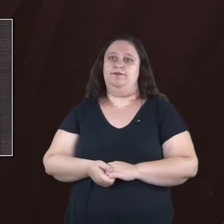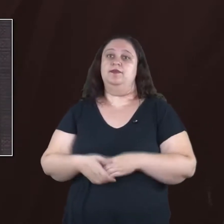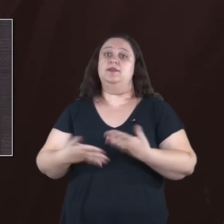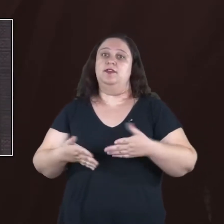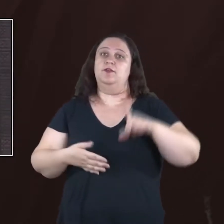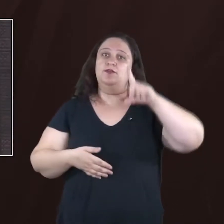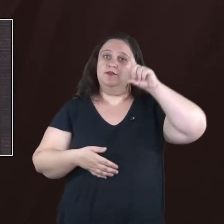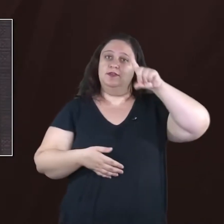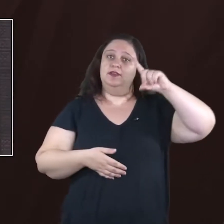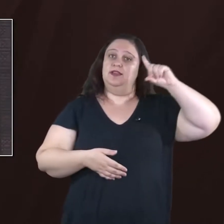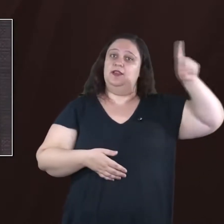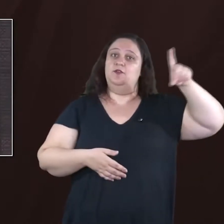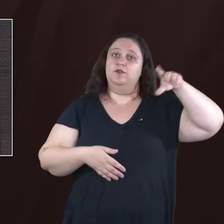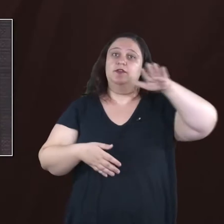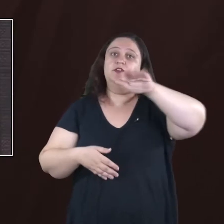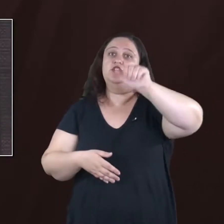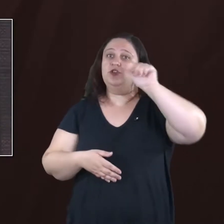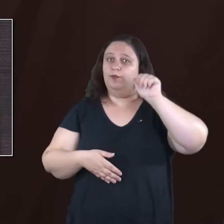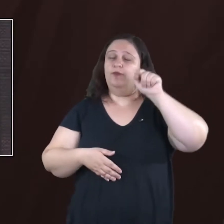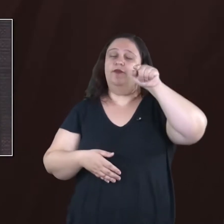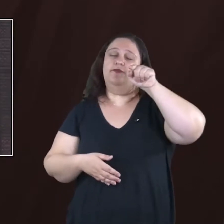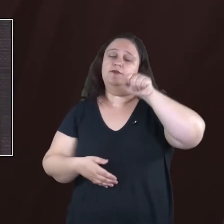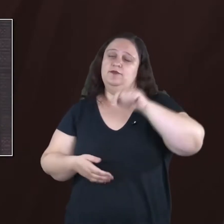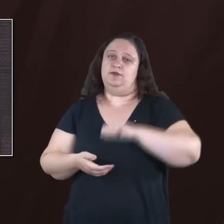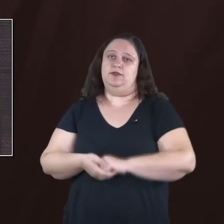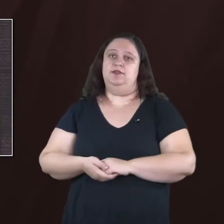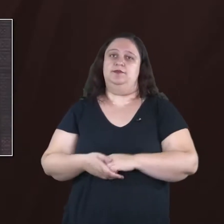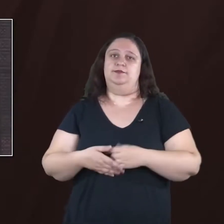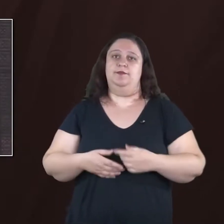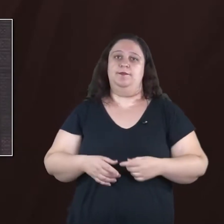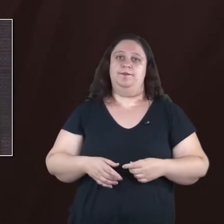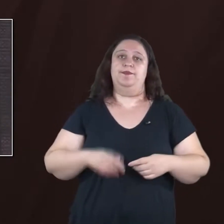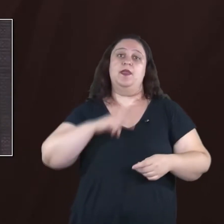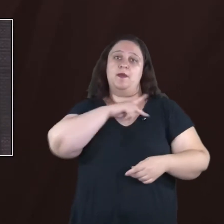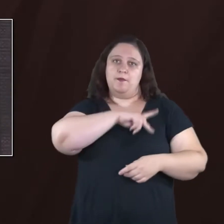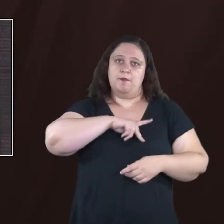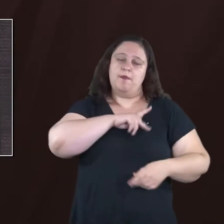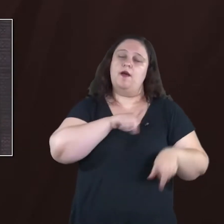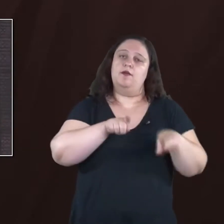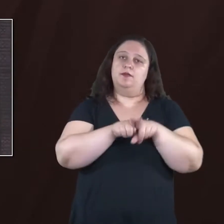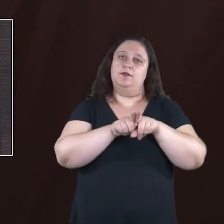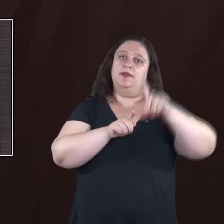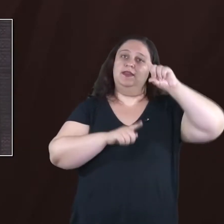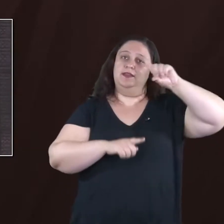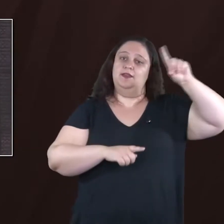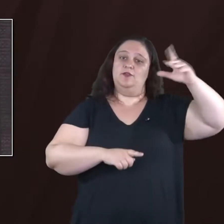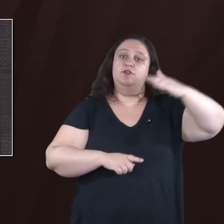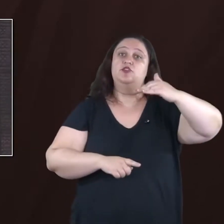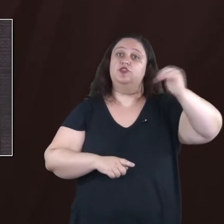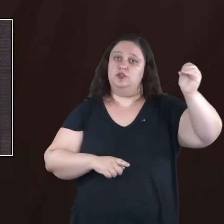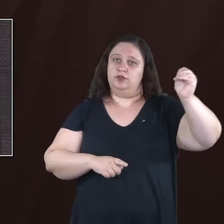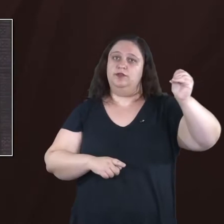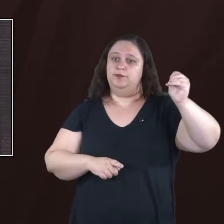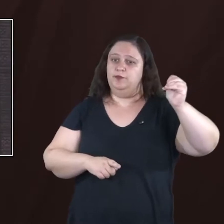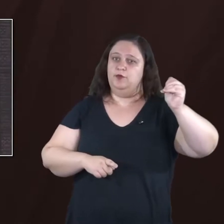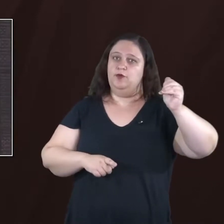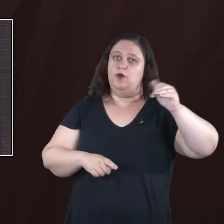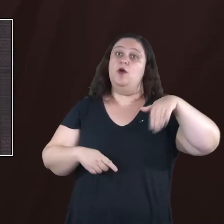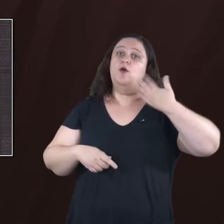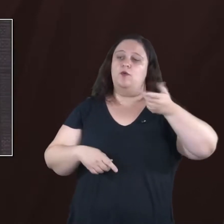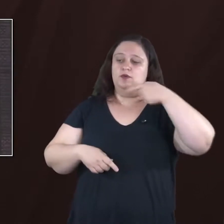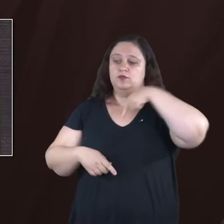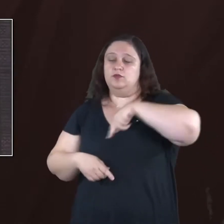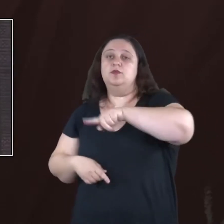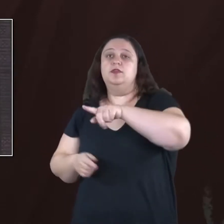te chamou. Paulo, ele em um certo momento, ele foi chamado por Deus quando ia pelo